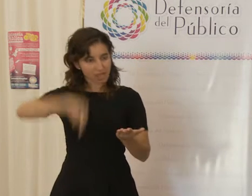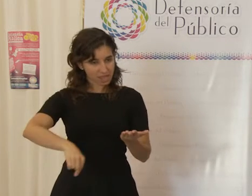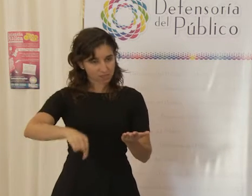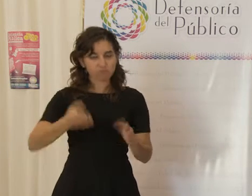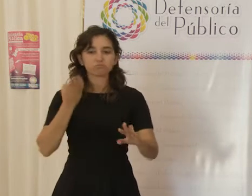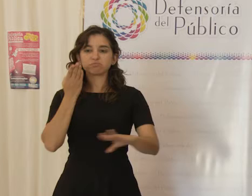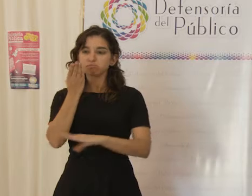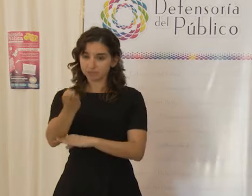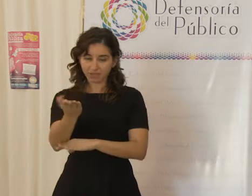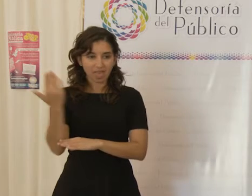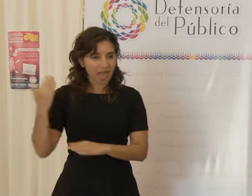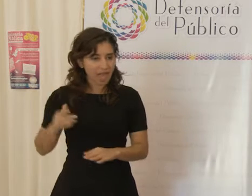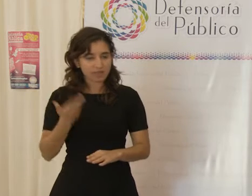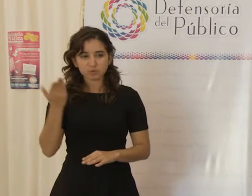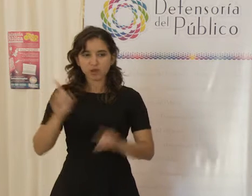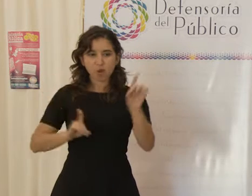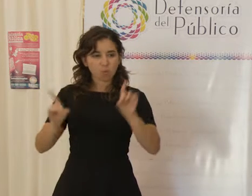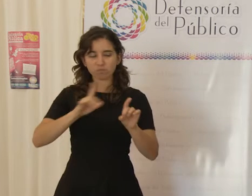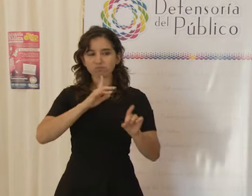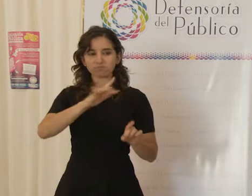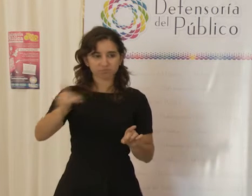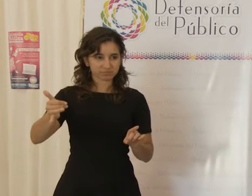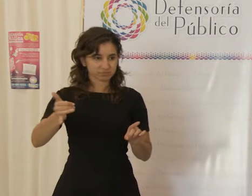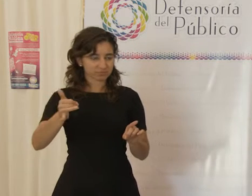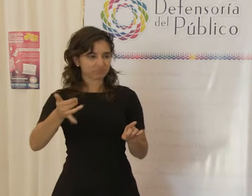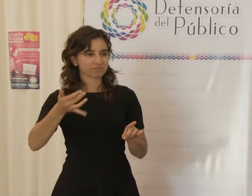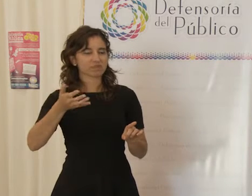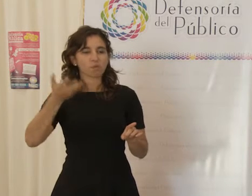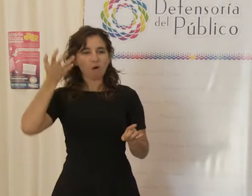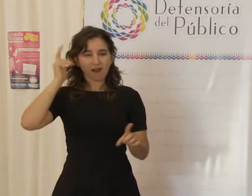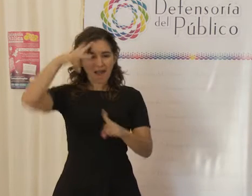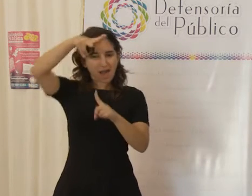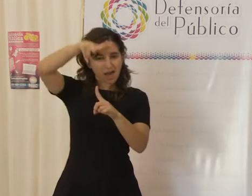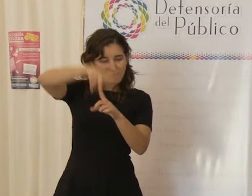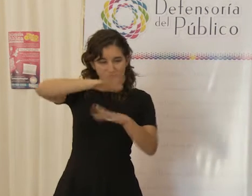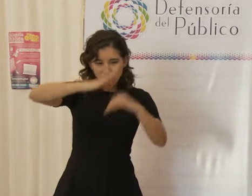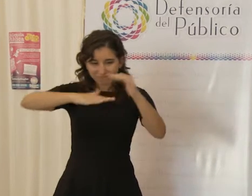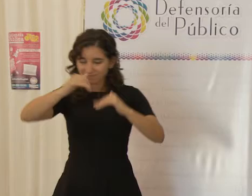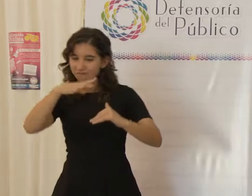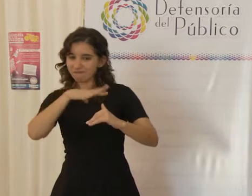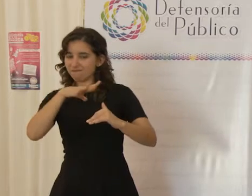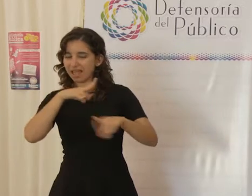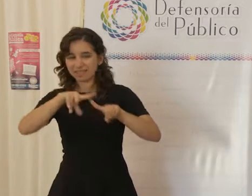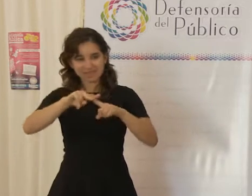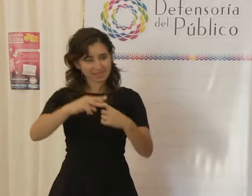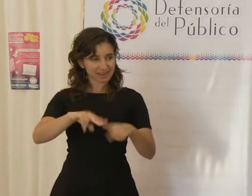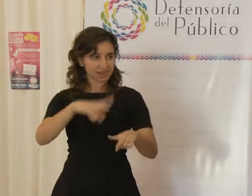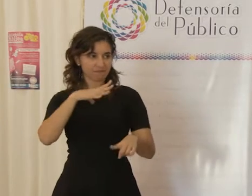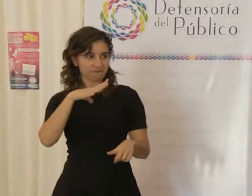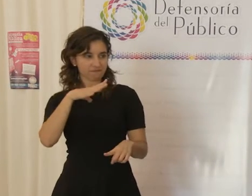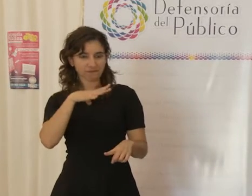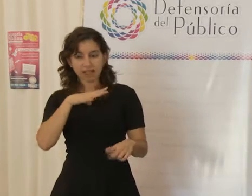como algo algunos chicos que tampoco salen al aire o no tienen los las herramientas para salir